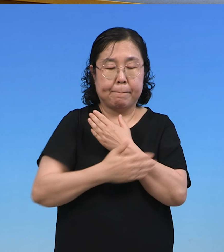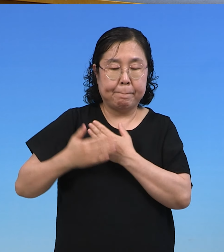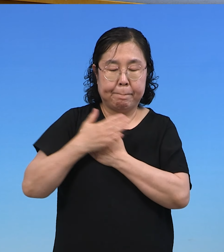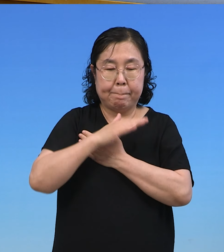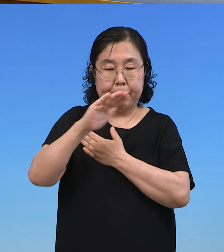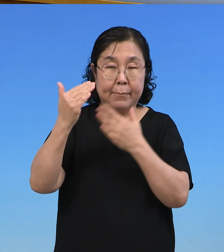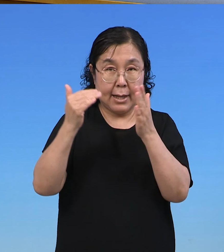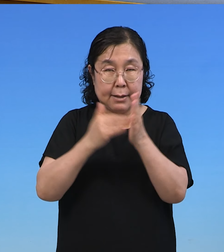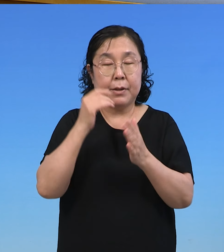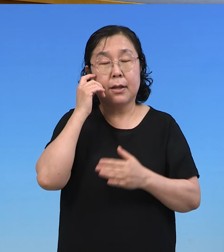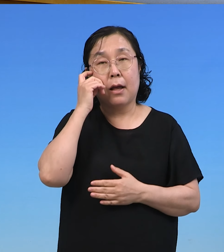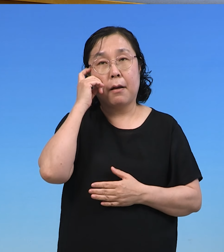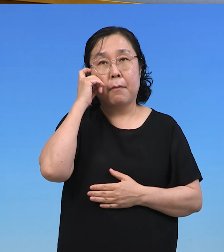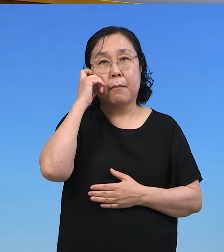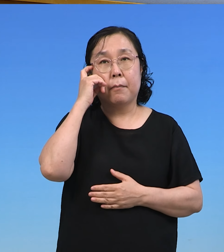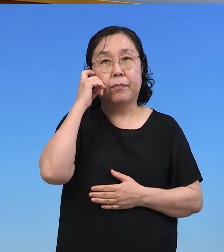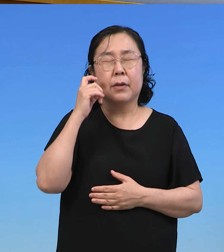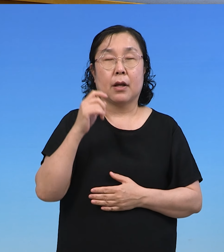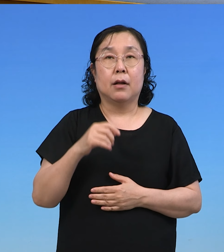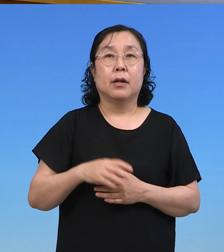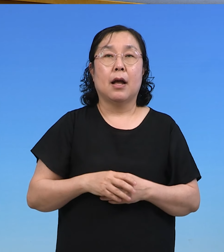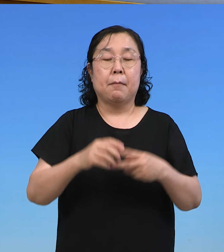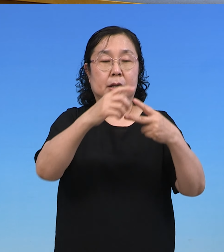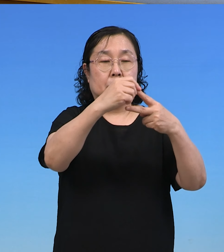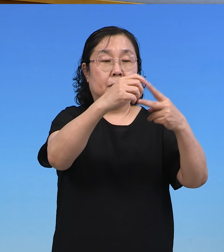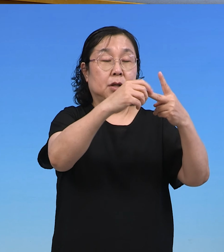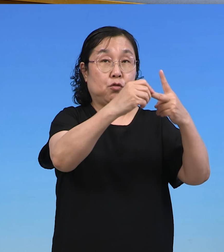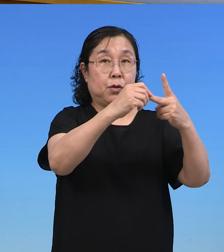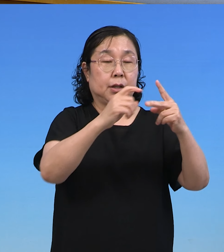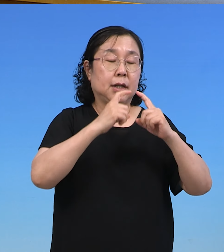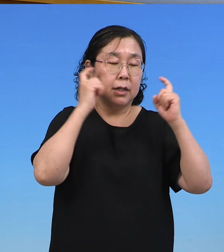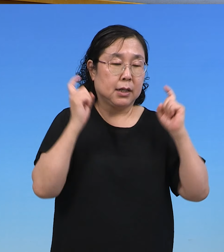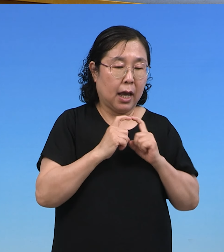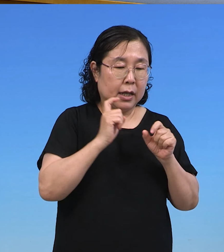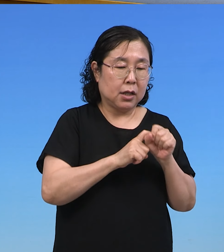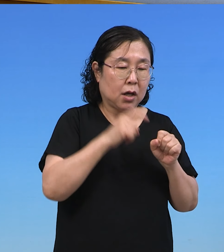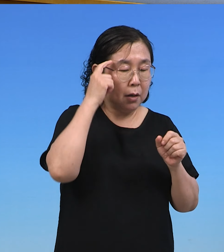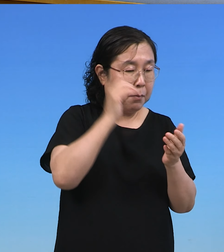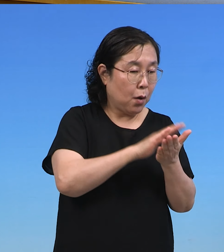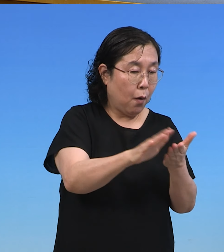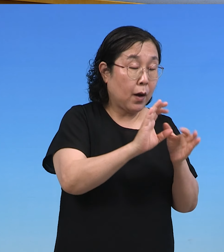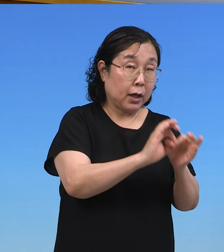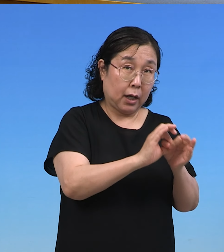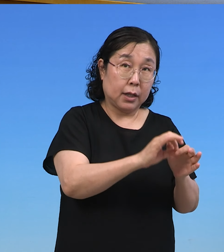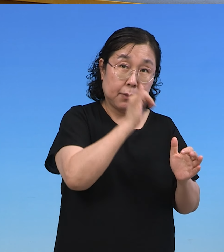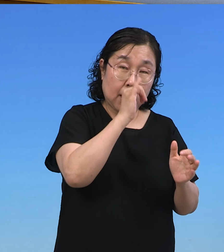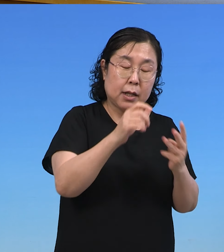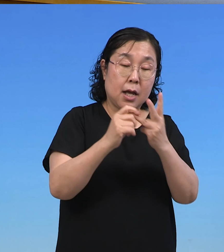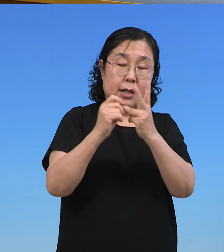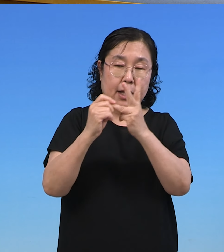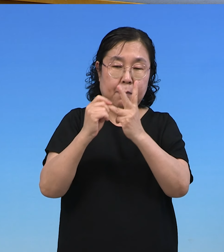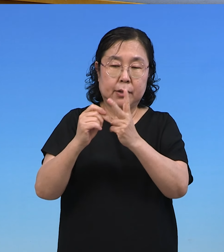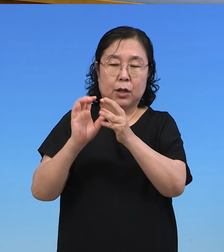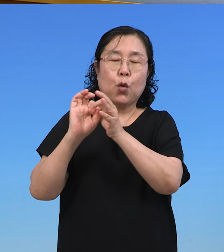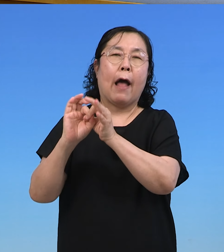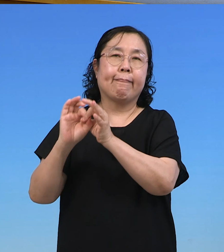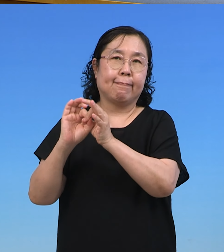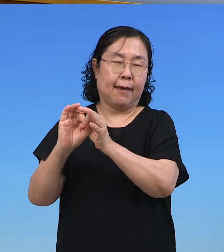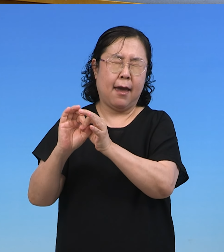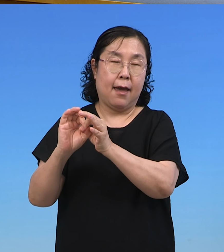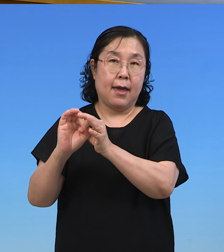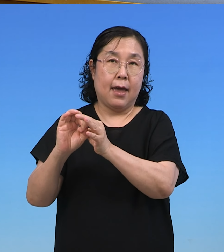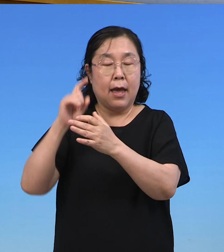설명한 2 항목은요, 이게 개인적인 평화와 관계되는 겁니다. 그런데 이 3번째 평화는요, 이 관계의